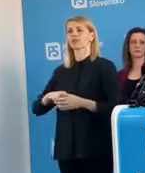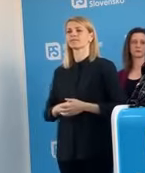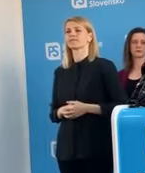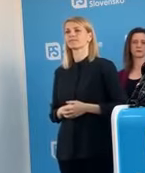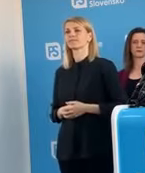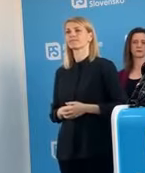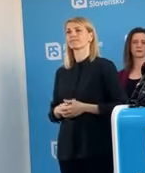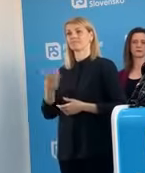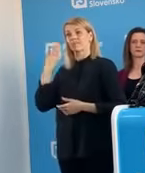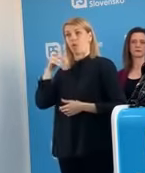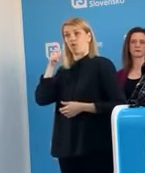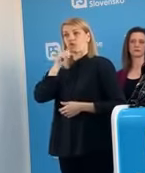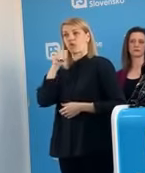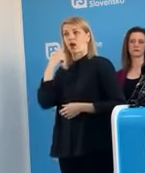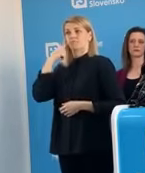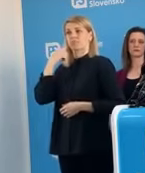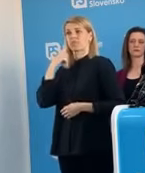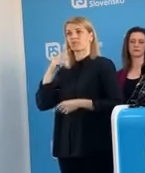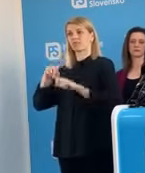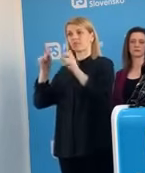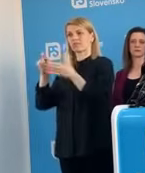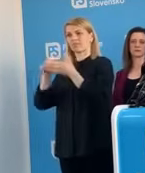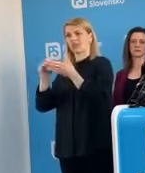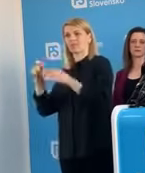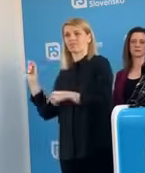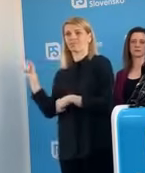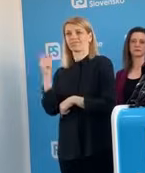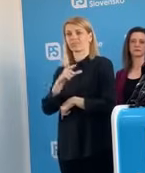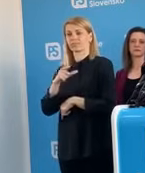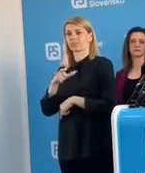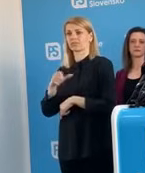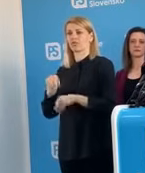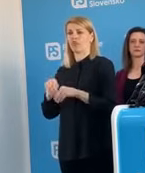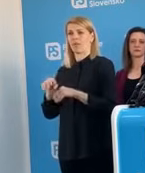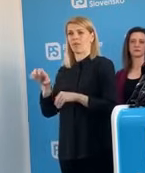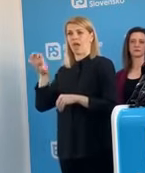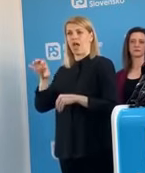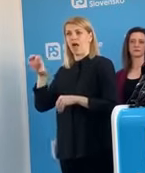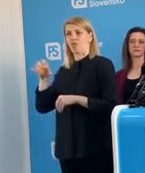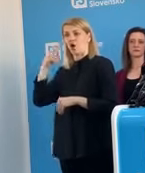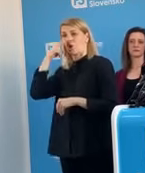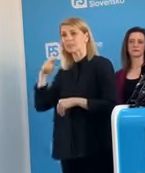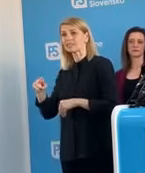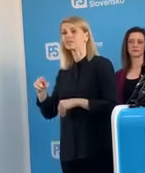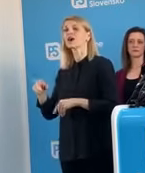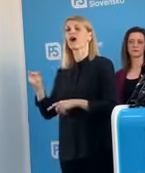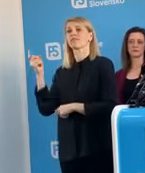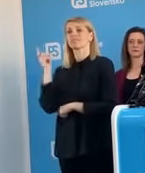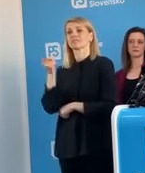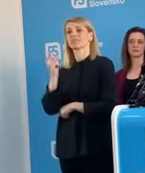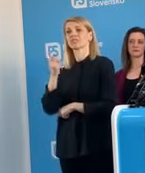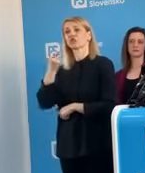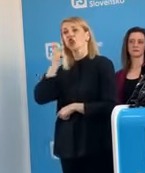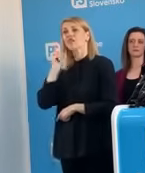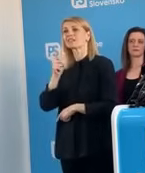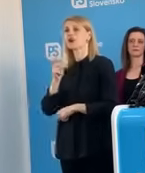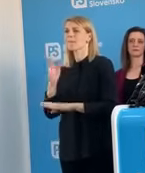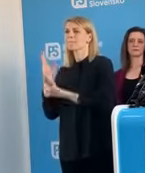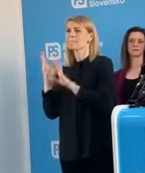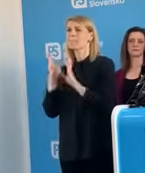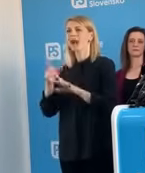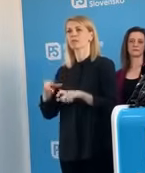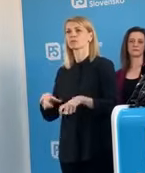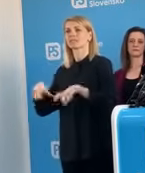podľa toho listu, o ktorom sme včera počuli, hrozí Eurokomisia Slovensku zastavením peňazí z plánu obnovy